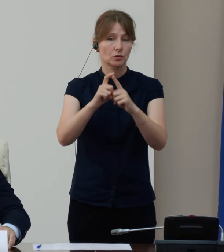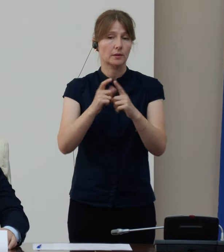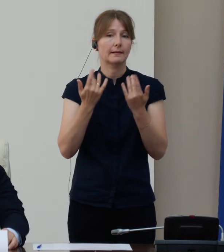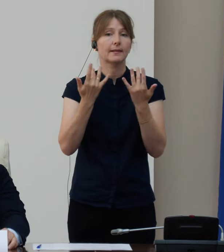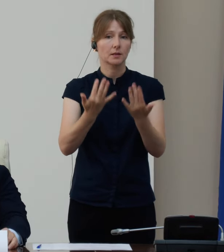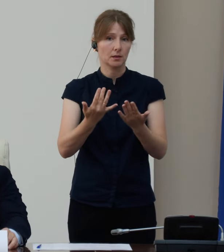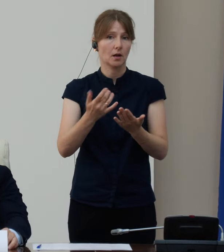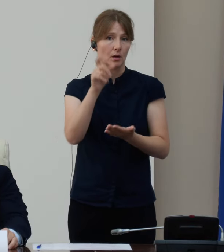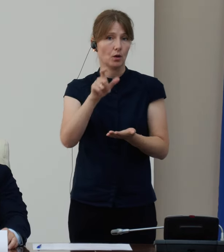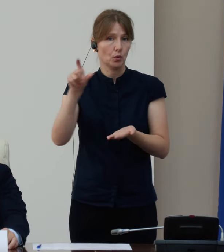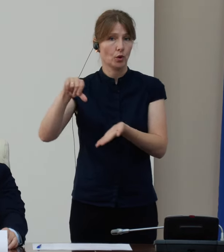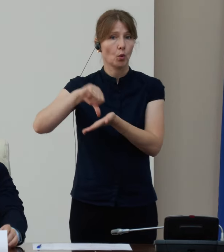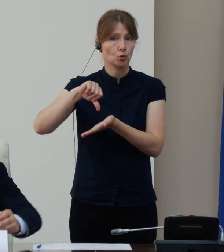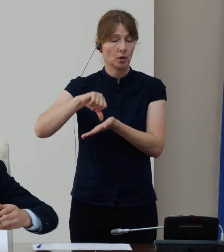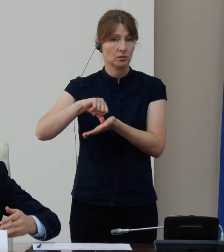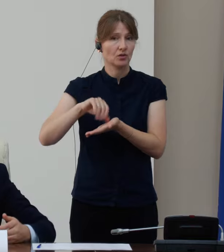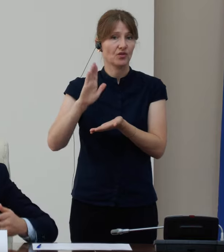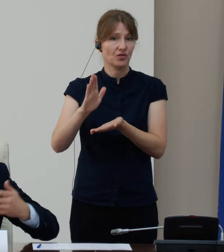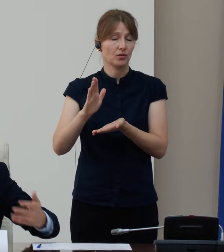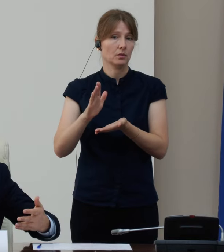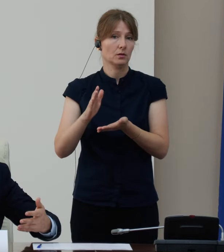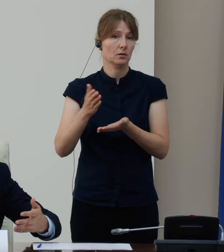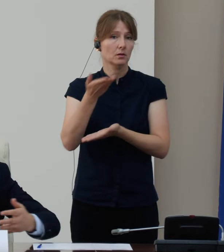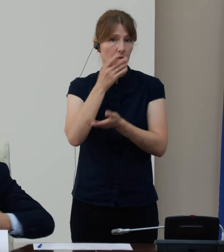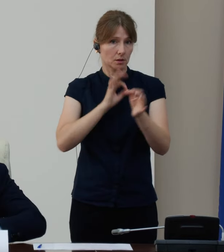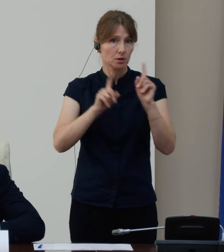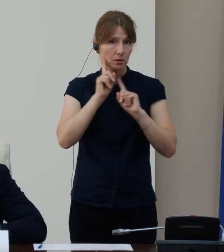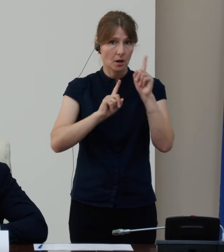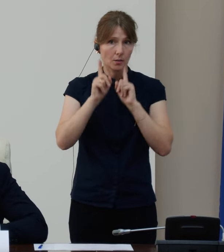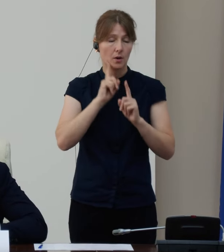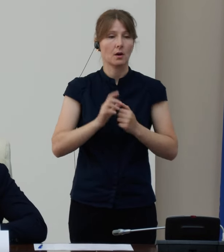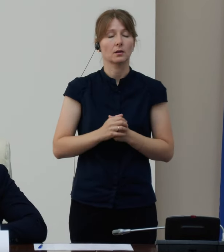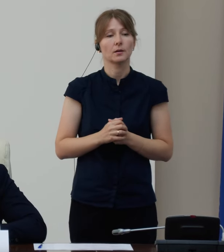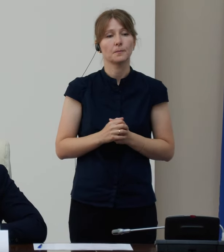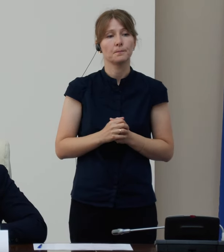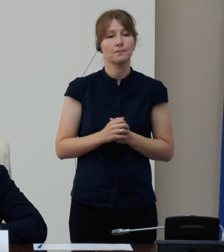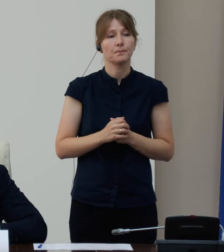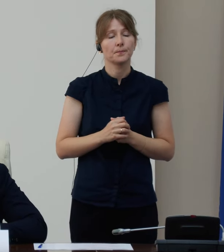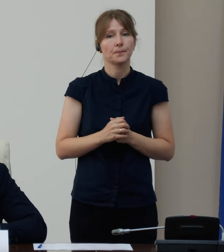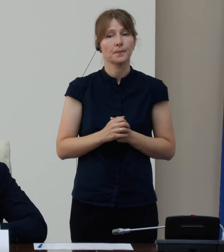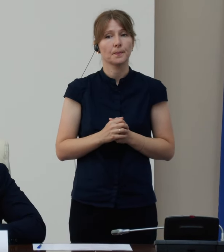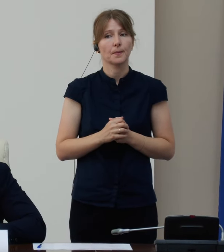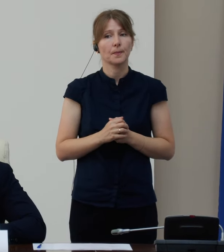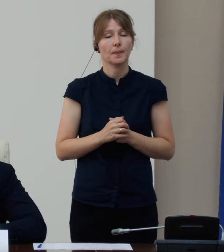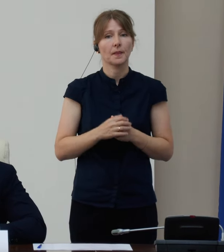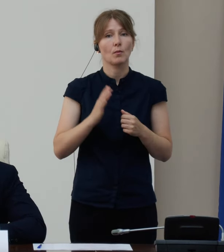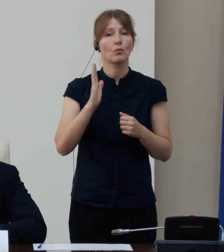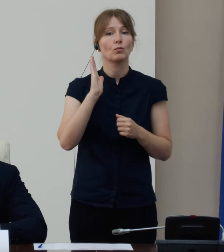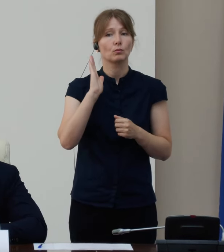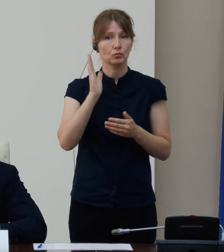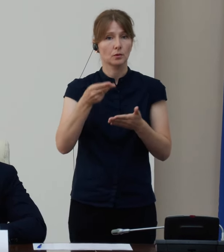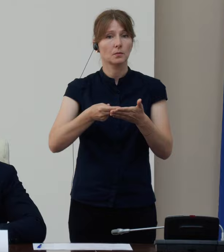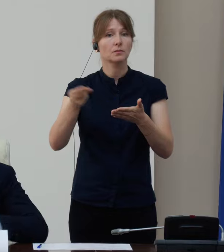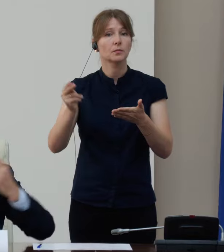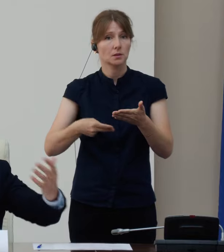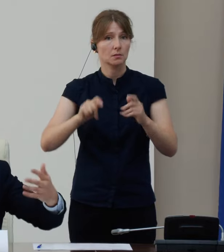care sunt prezenți aici, după care vom semna acest angajament și după care rugămintea